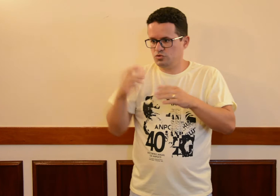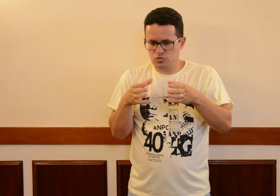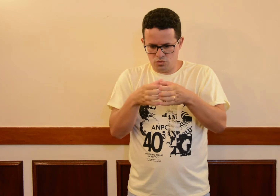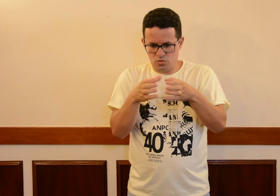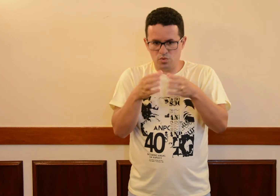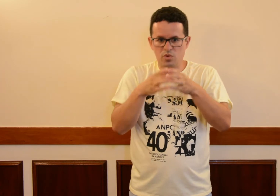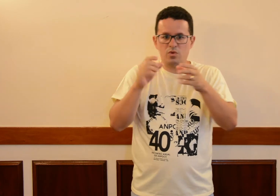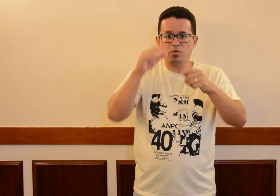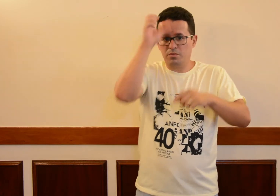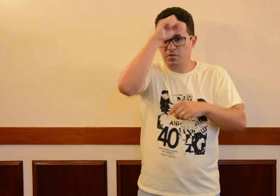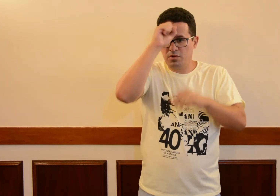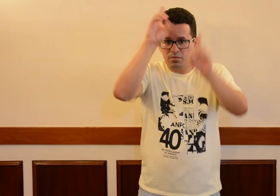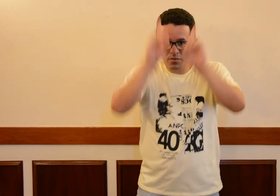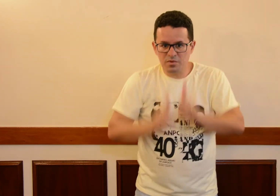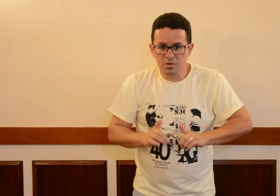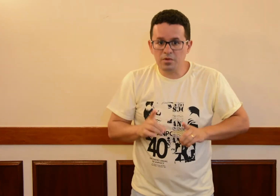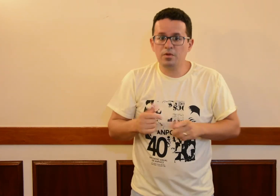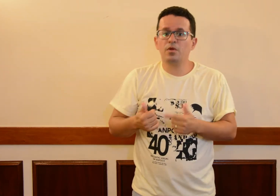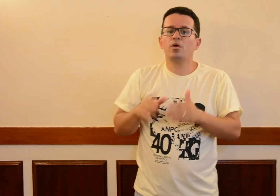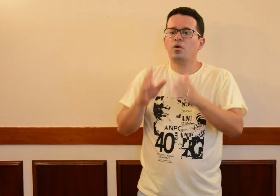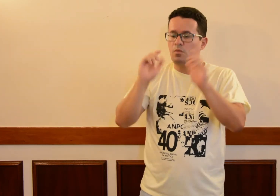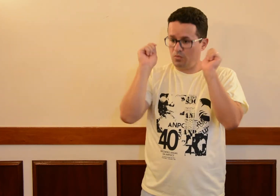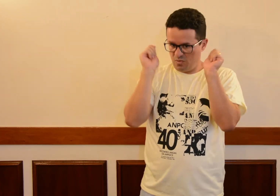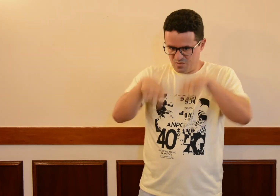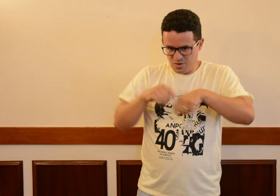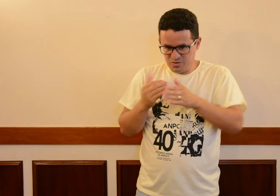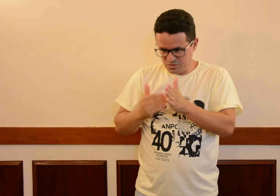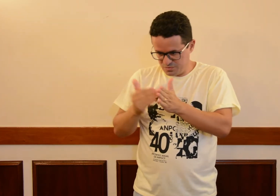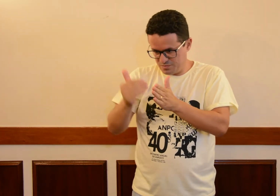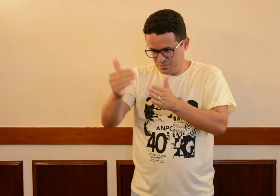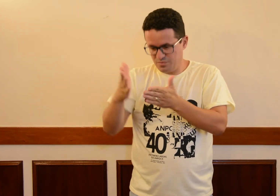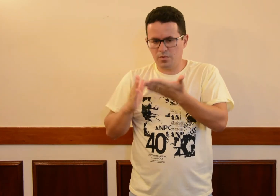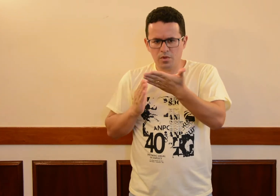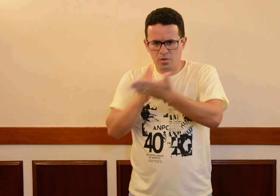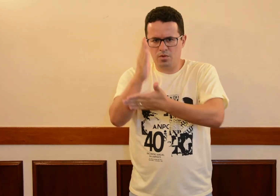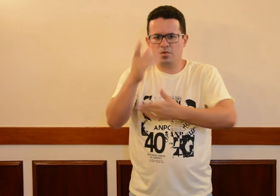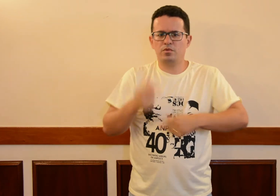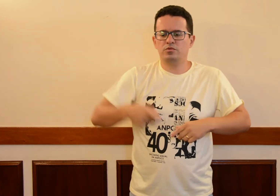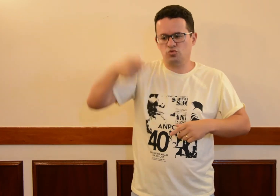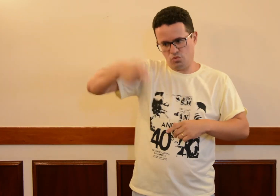pudessem prorrogar o prazo para cumprimento das exigências impostas pela lei de cotas.